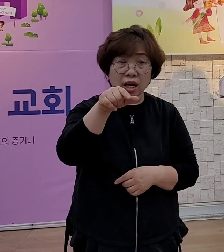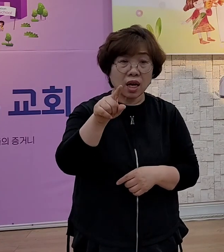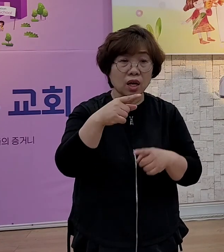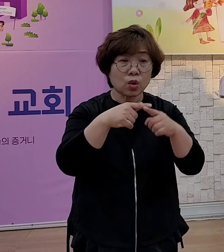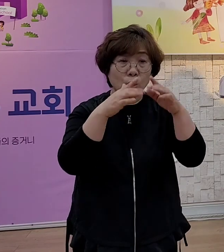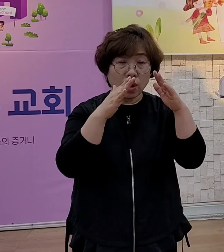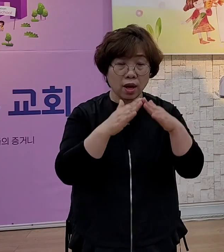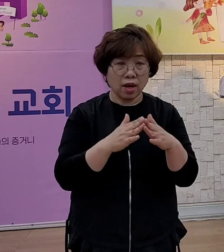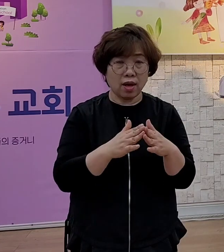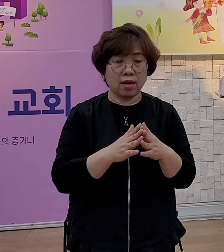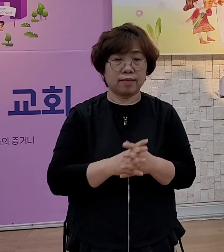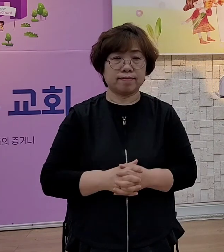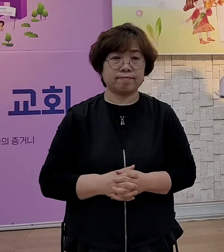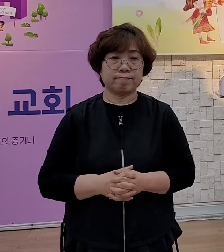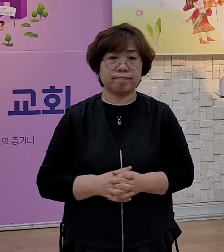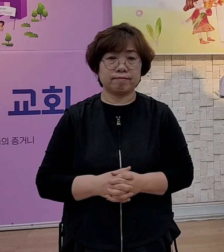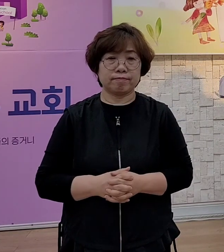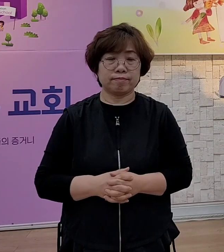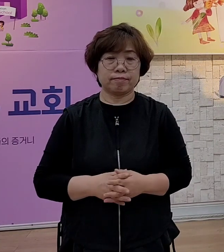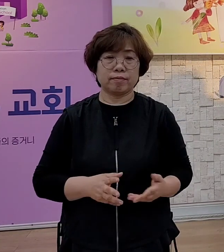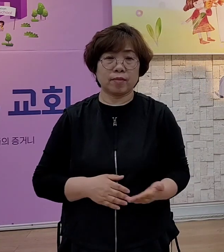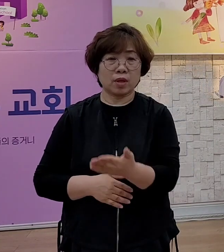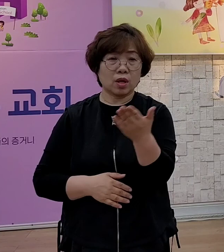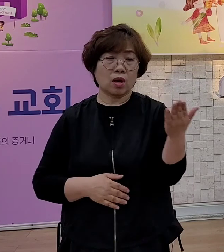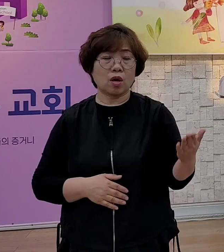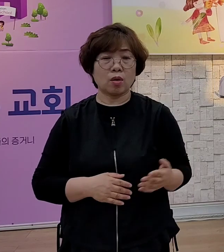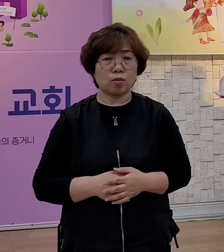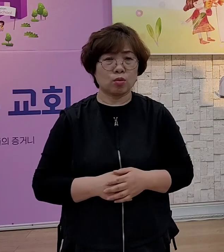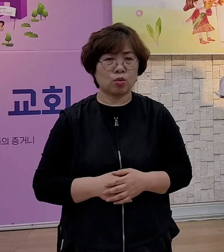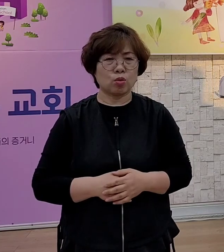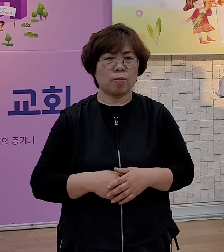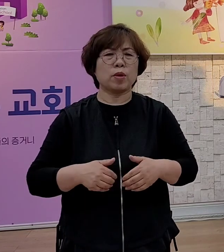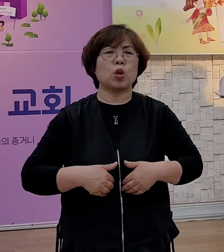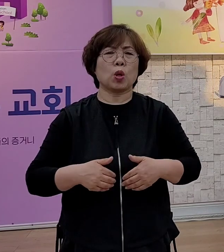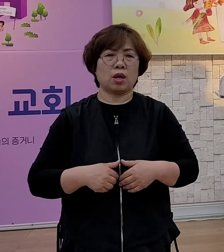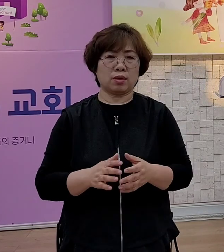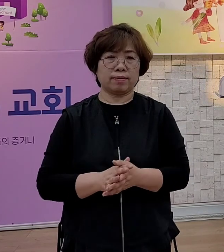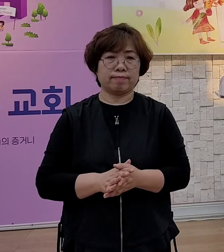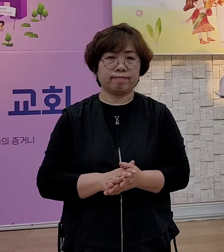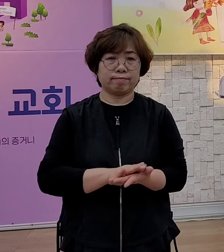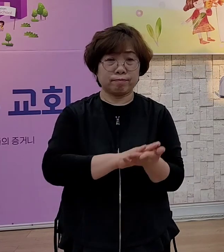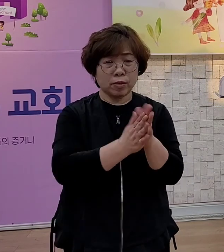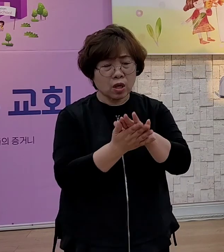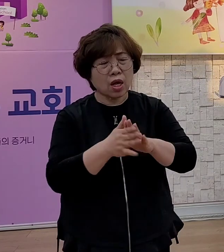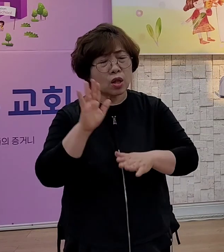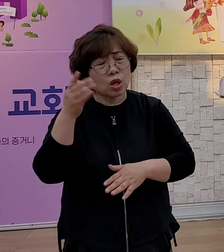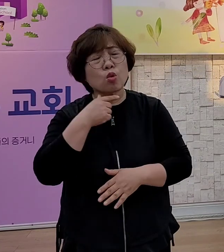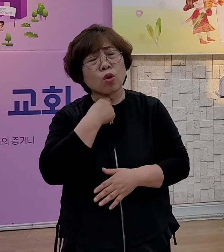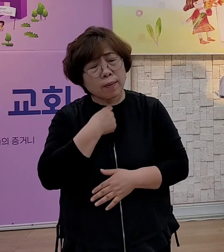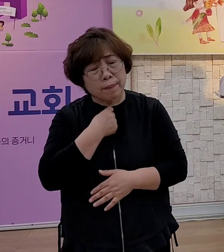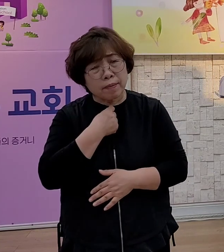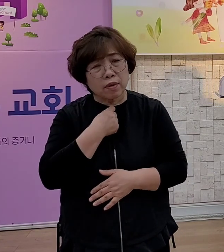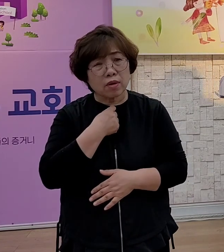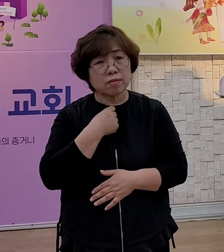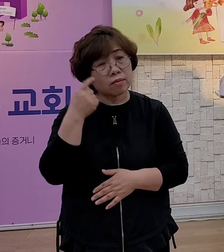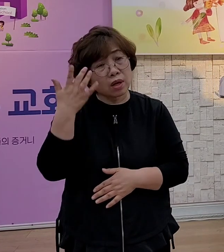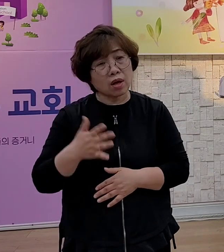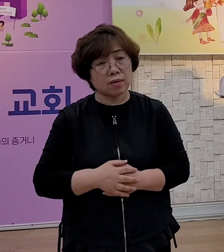성경은 말씀합니다. 여러분 정말 변화되기 원하십니까? 여러분 정말 참 믿음을 갖기